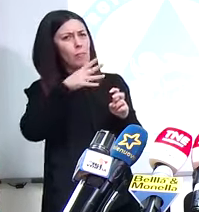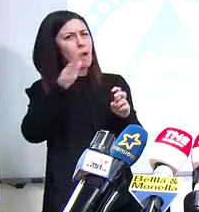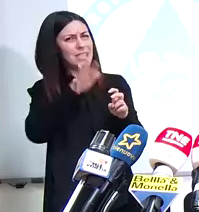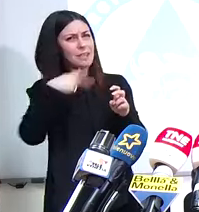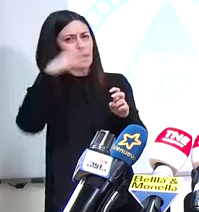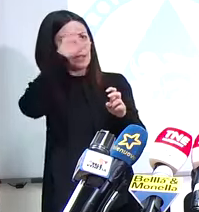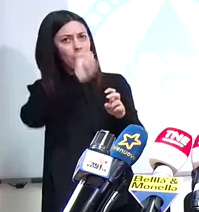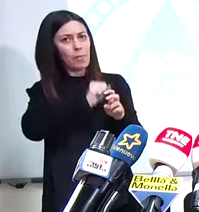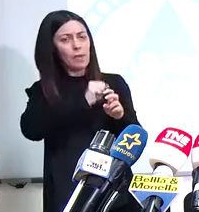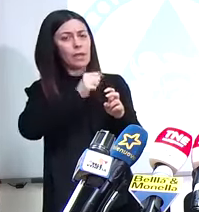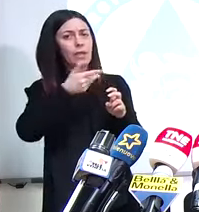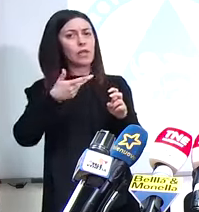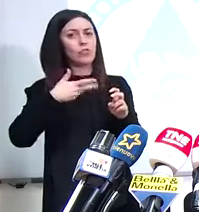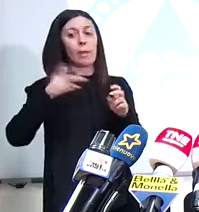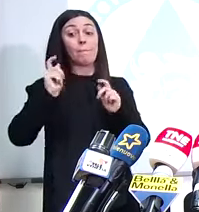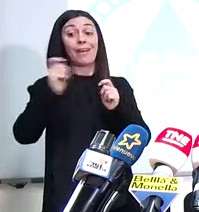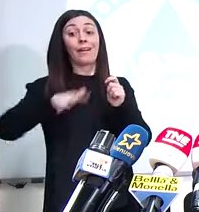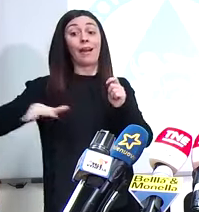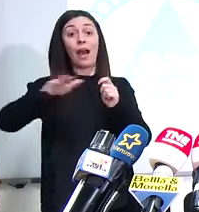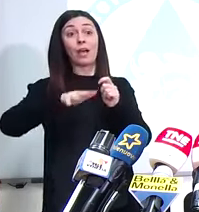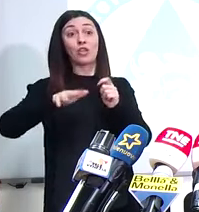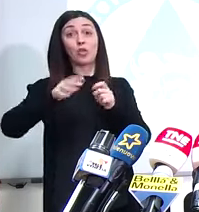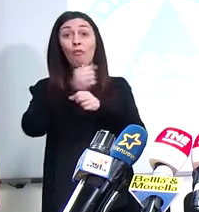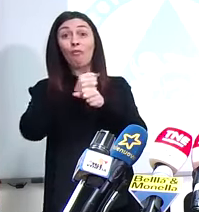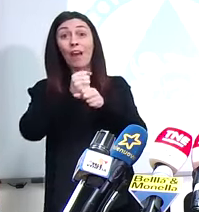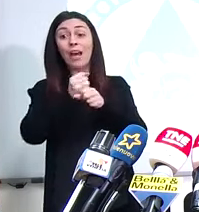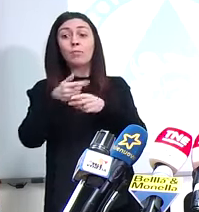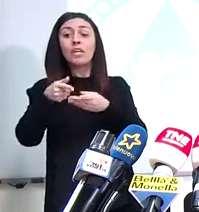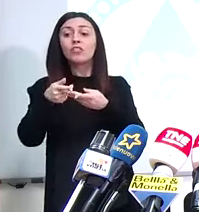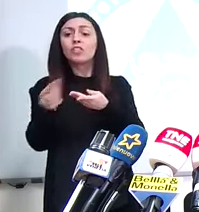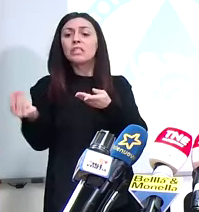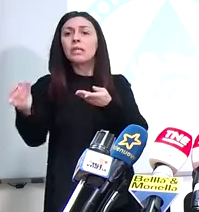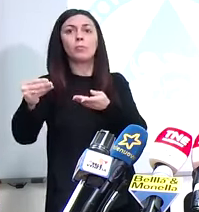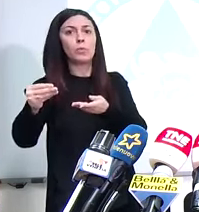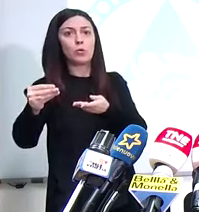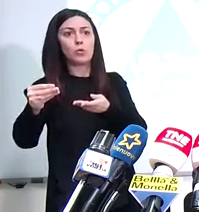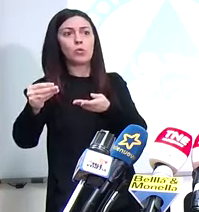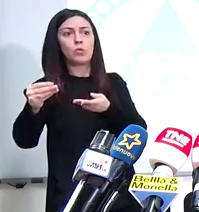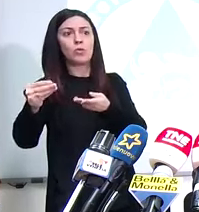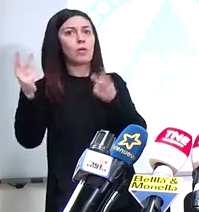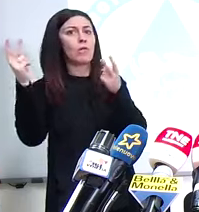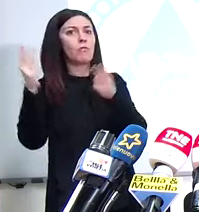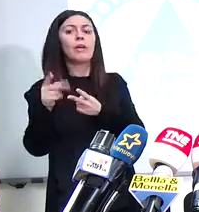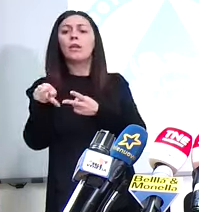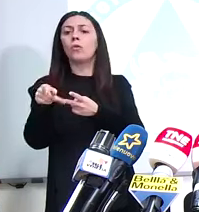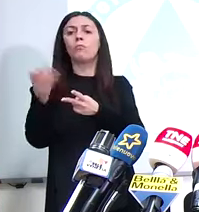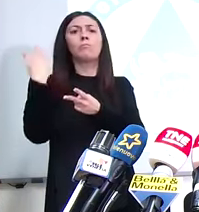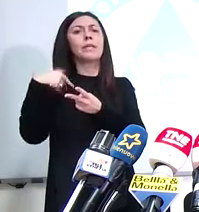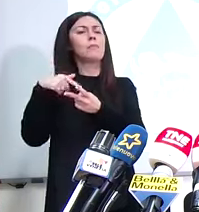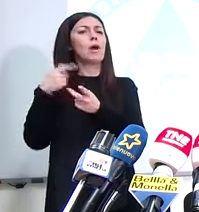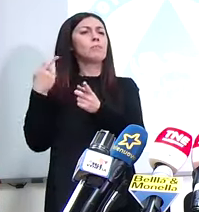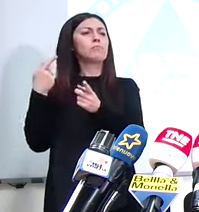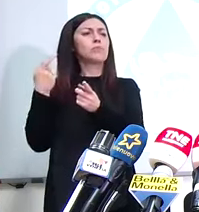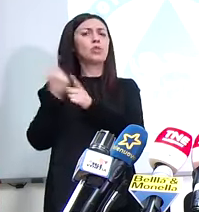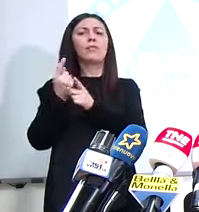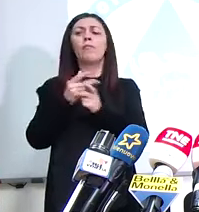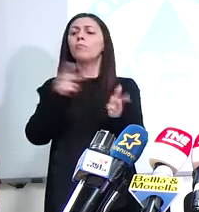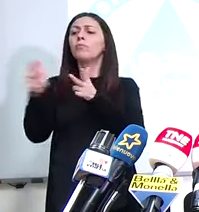che probabilmente nessuno sapeva come e dove dovesse essere destinata perché stando alle comunicazioni